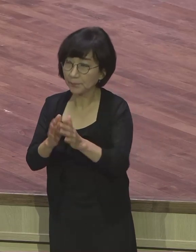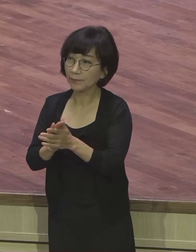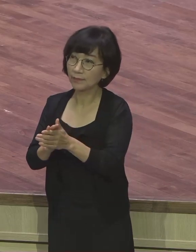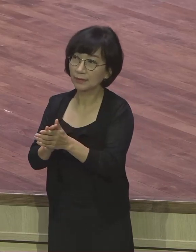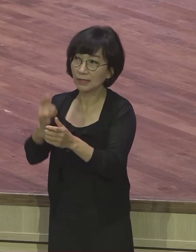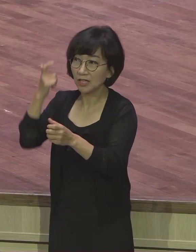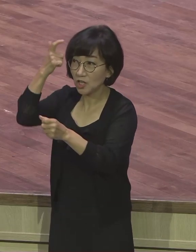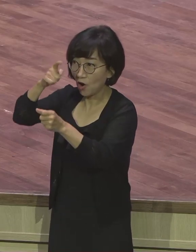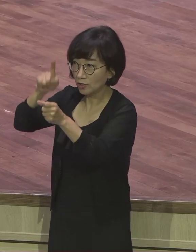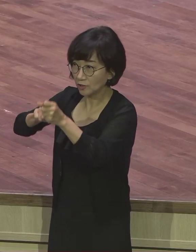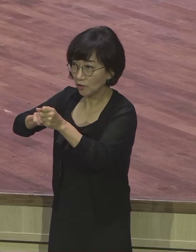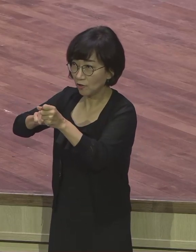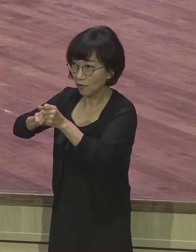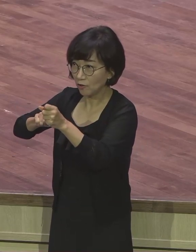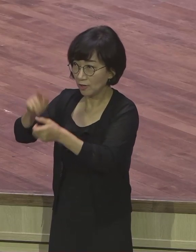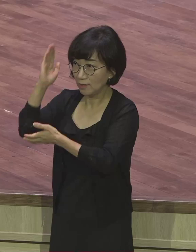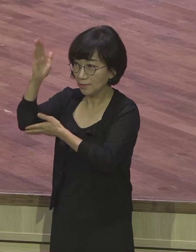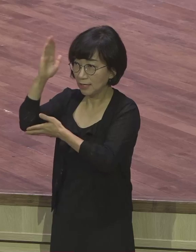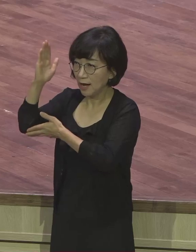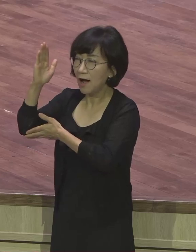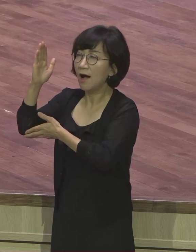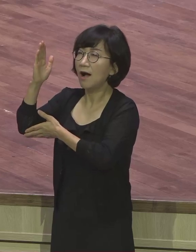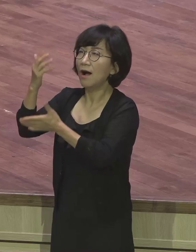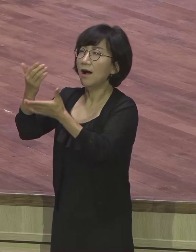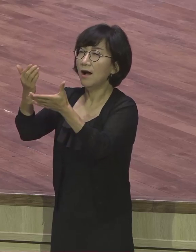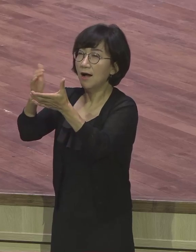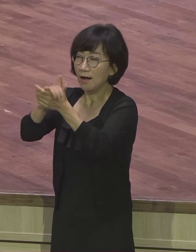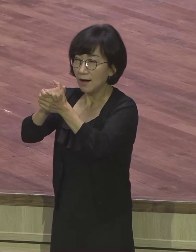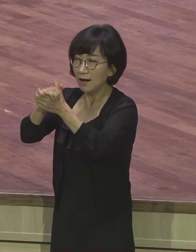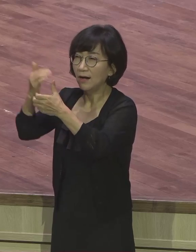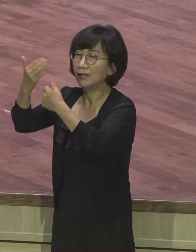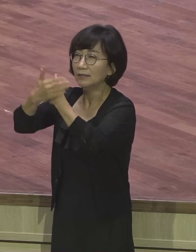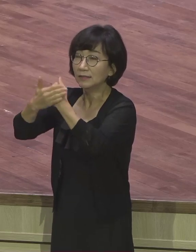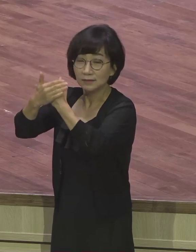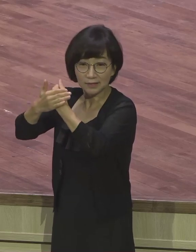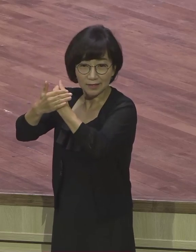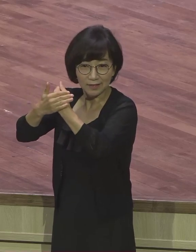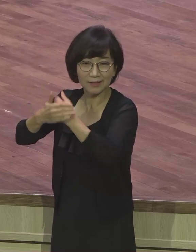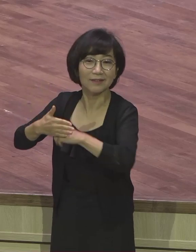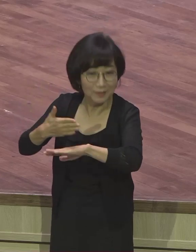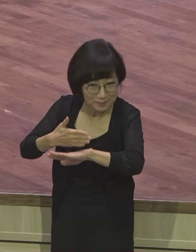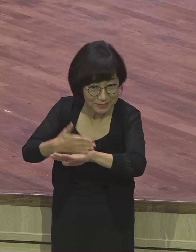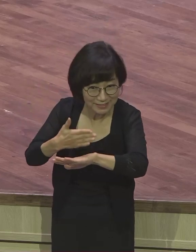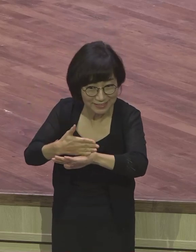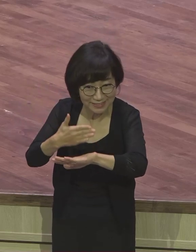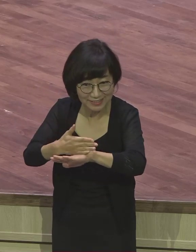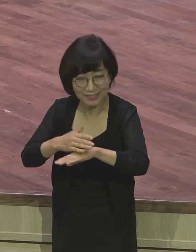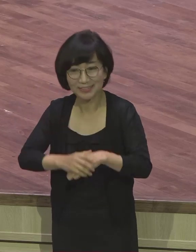이 최고의 이 그야말로 이 은혜 속에 있게 되니 너무 감사하구나.